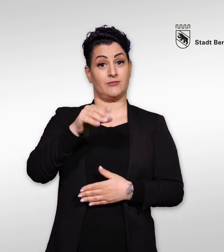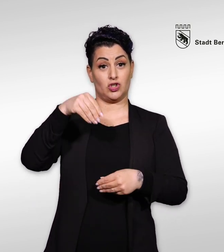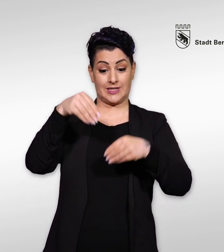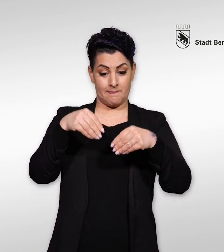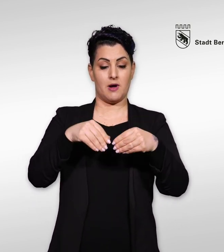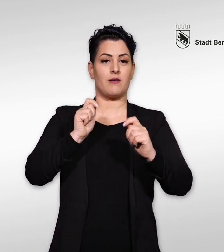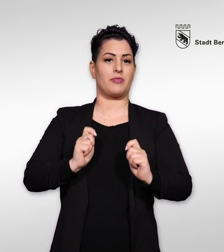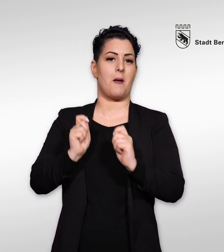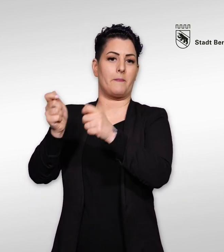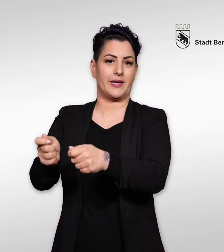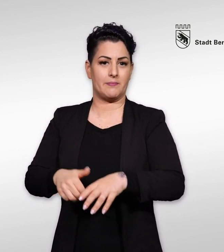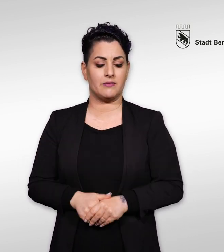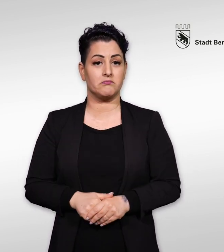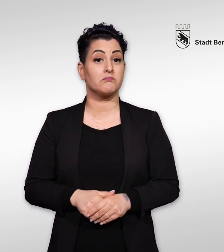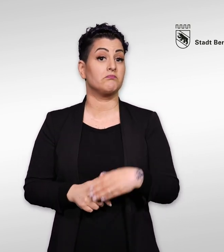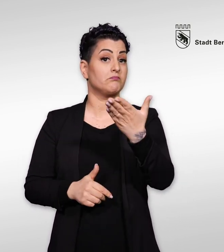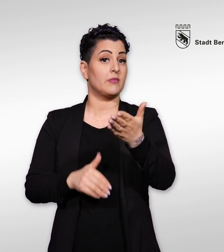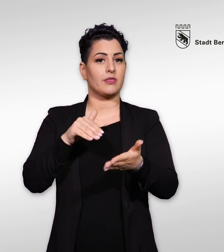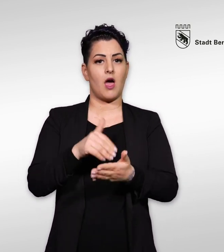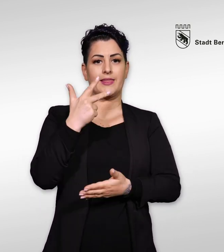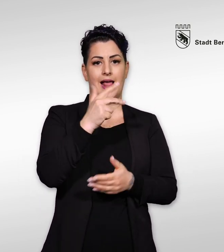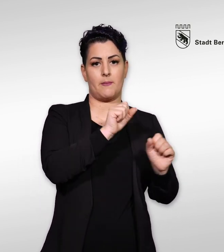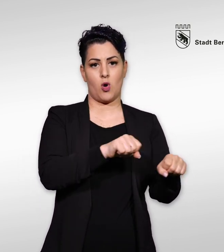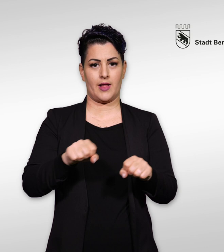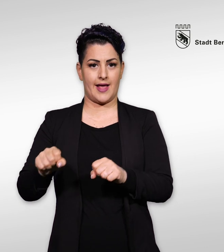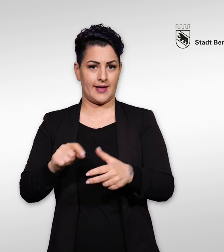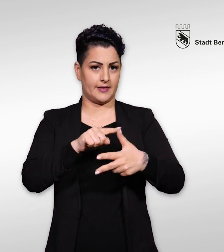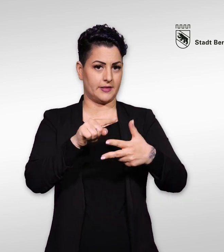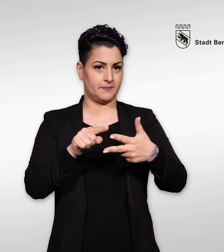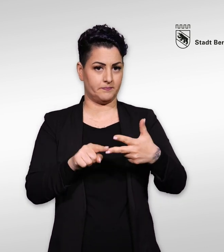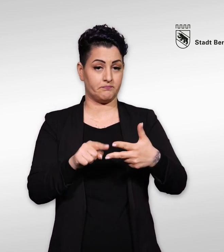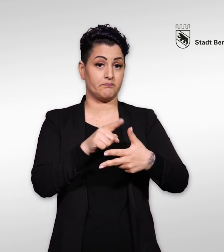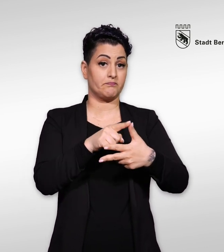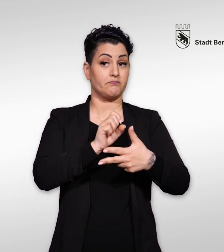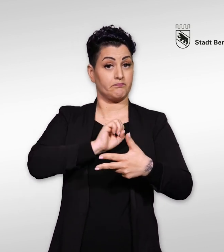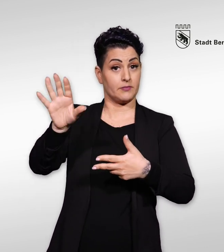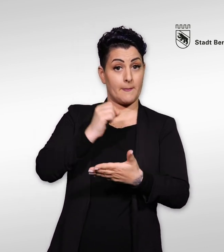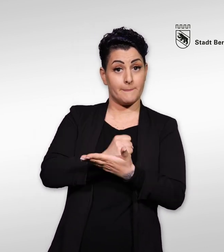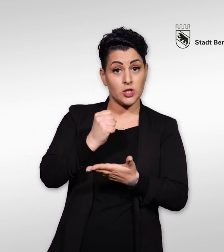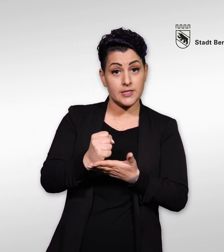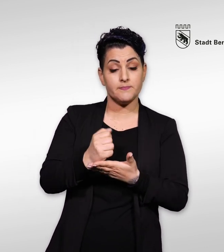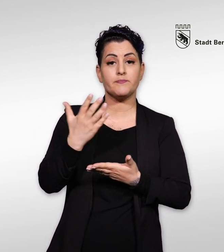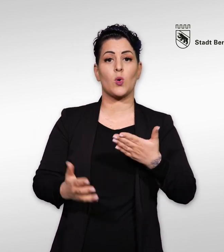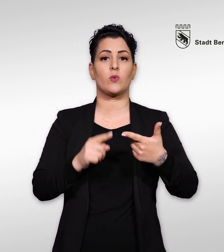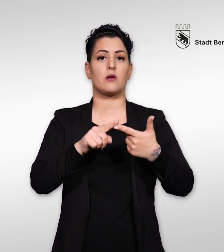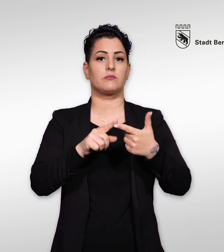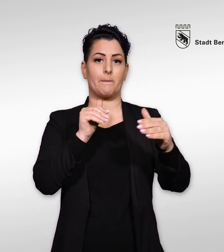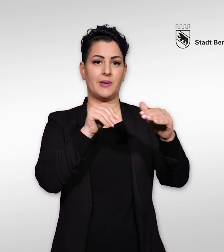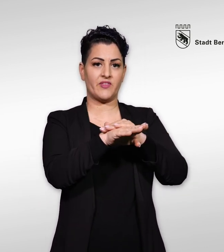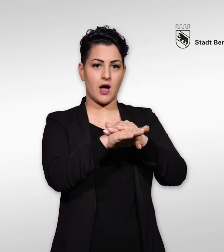Nun können Sie Ihre Stimme abgeben. Sie haben drei Möglichkeiten. Per Post, am Briefkasten oder persönlich im